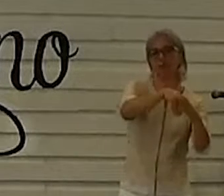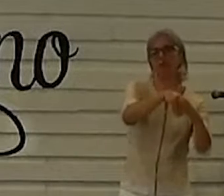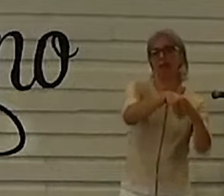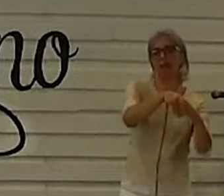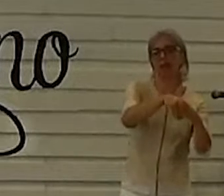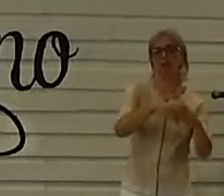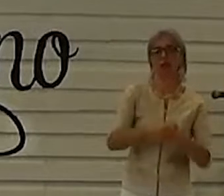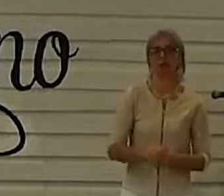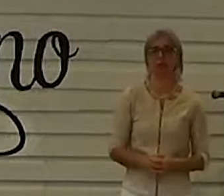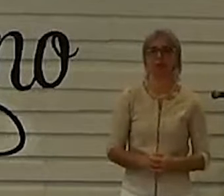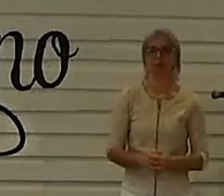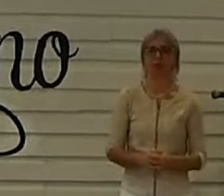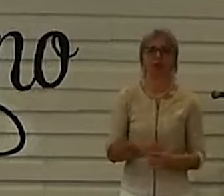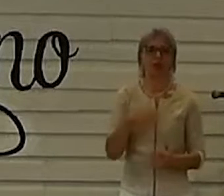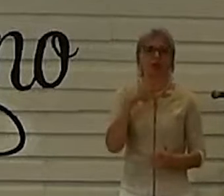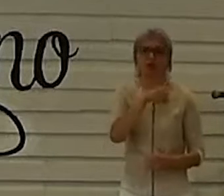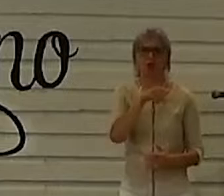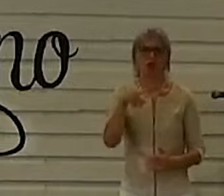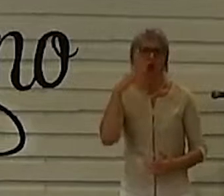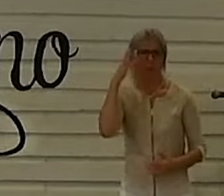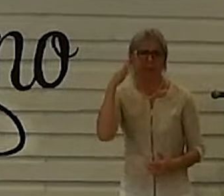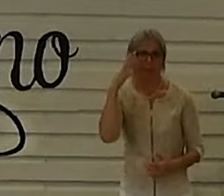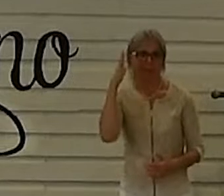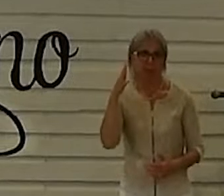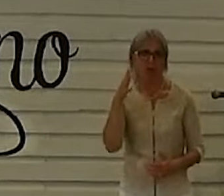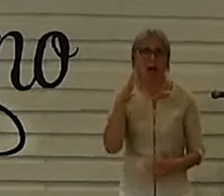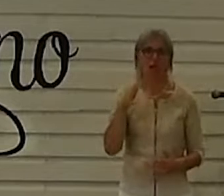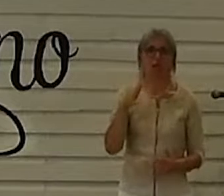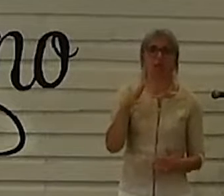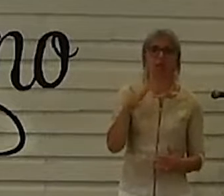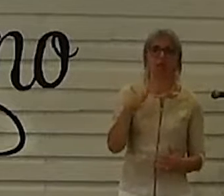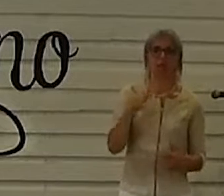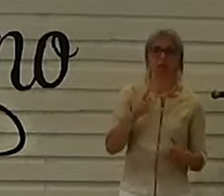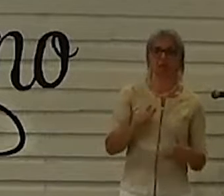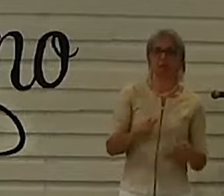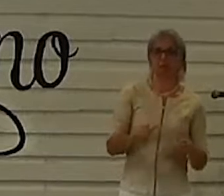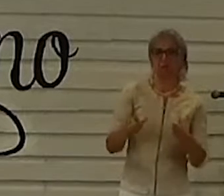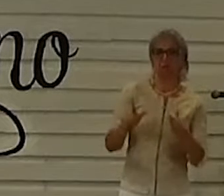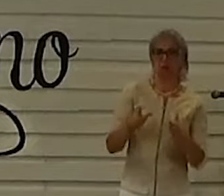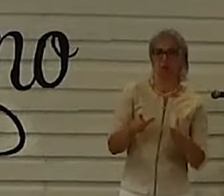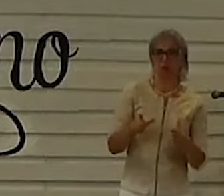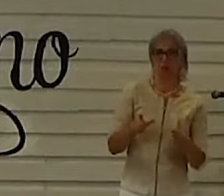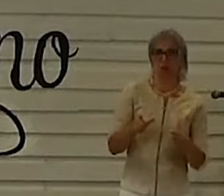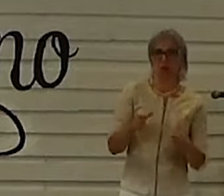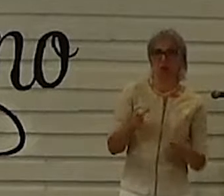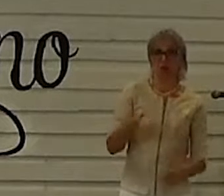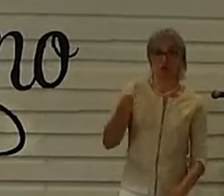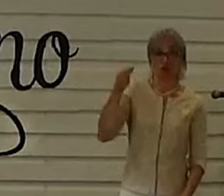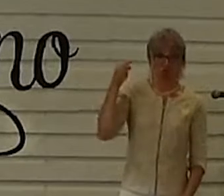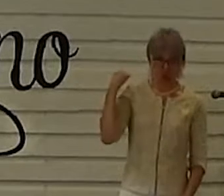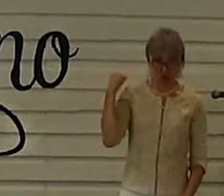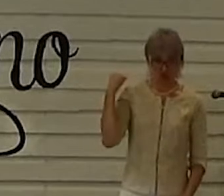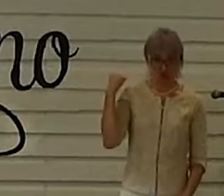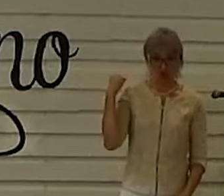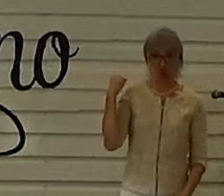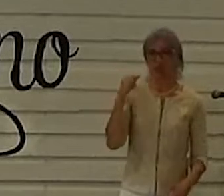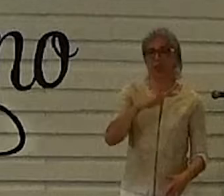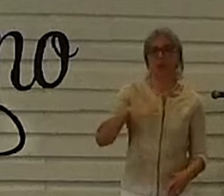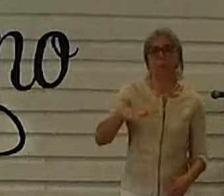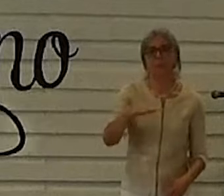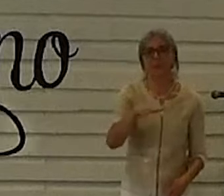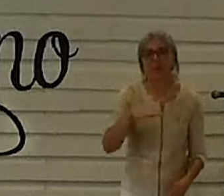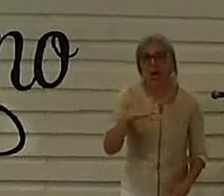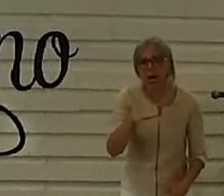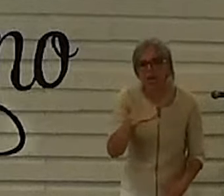al doglione a cantare da solo, a girarmi e fare, la gente chiamerebbe il 118 e dice: per piacere venite qua perché